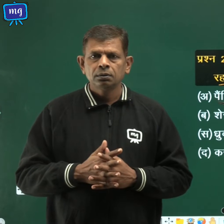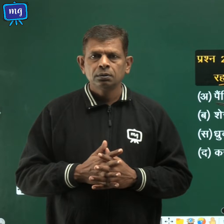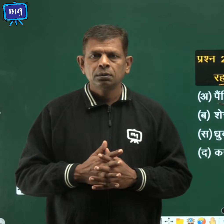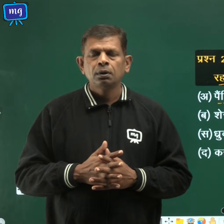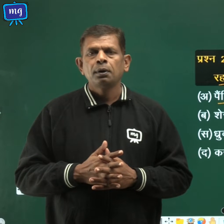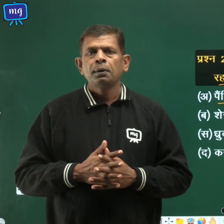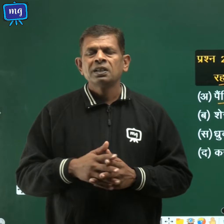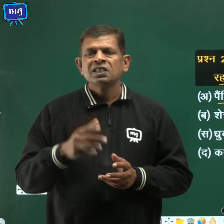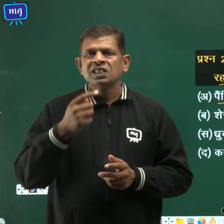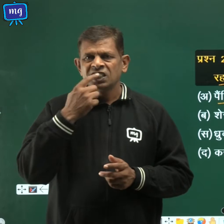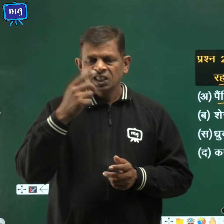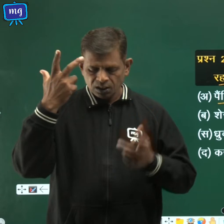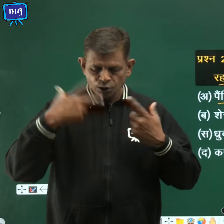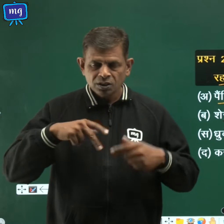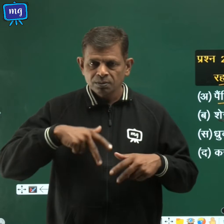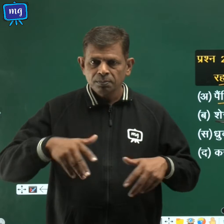पेंगुइन,